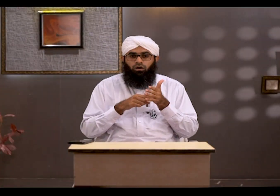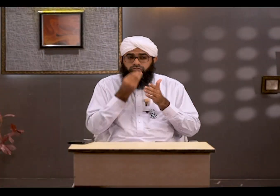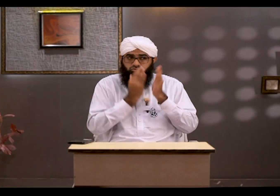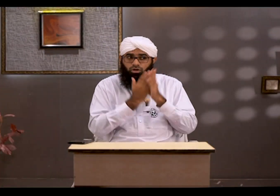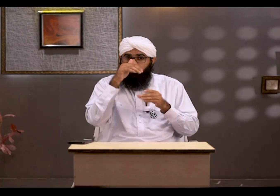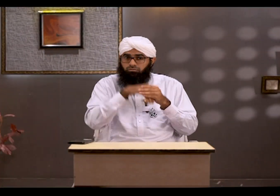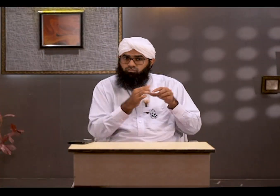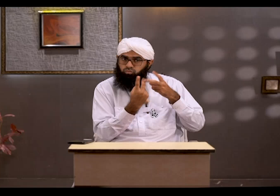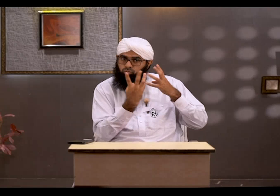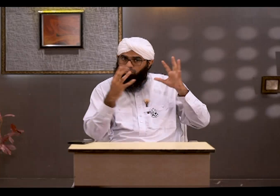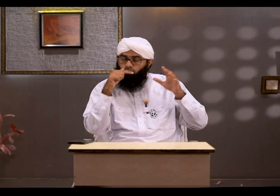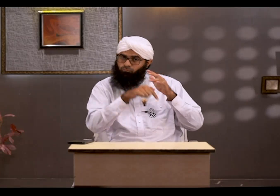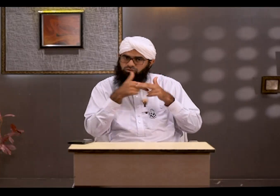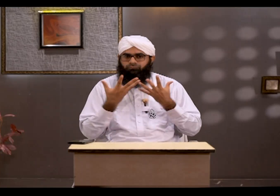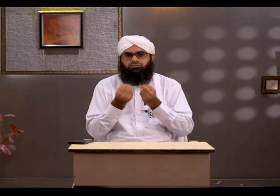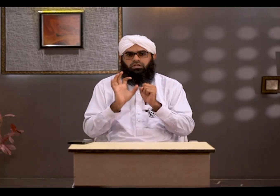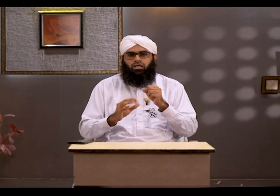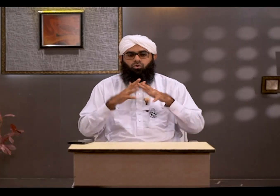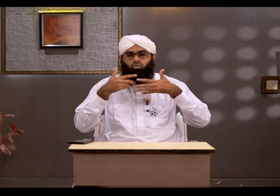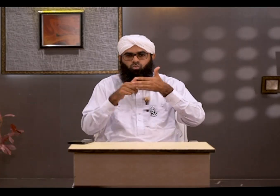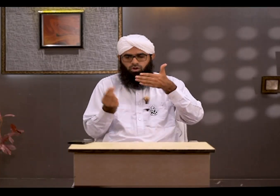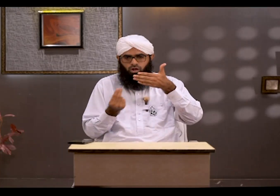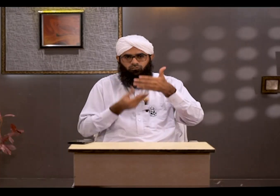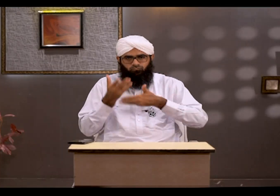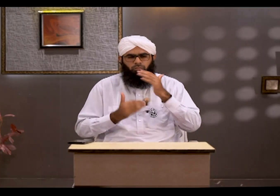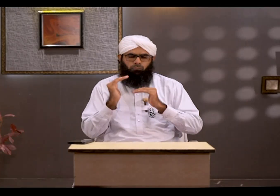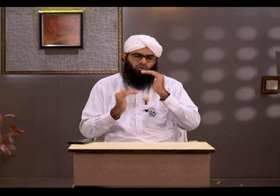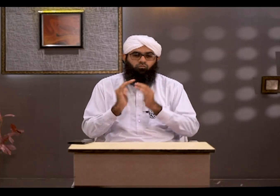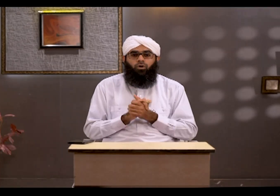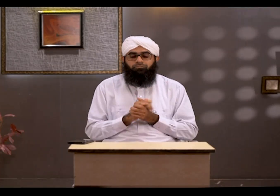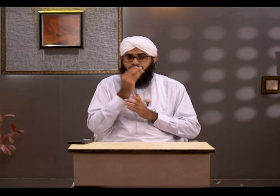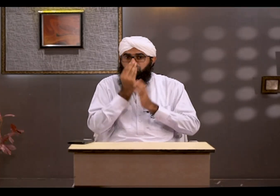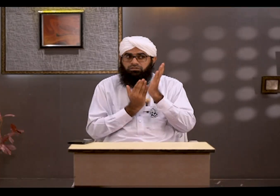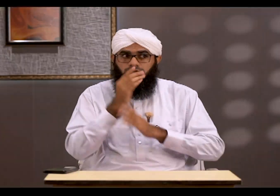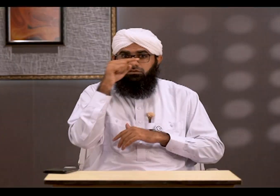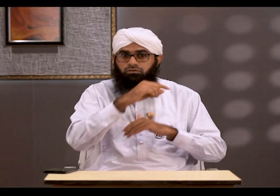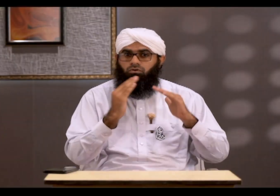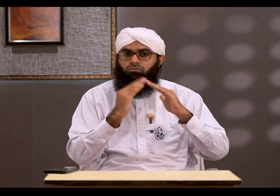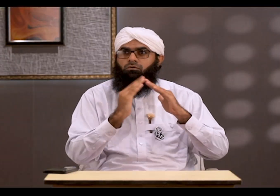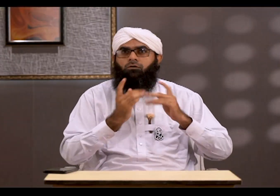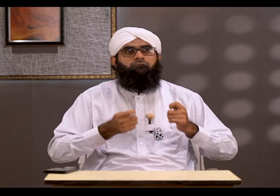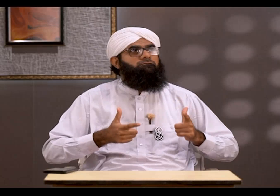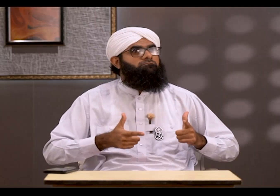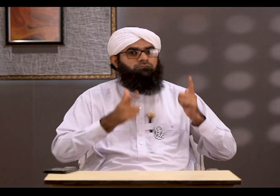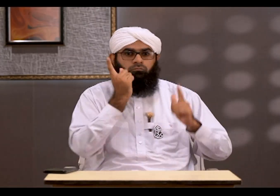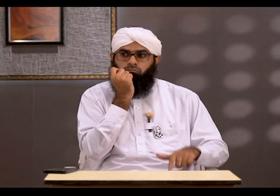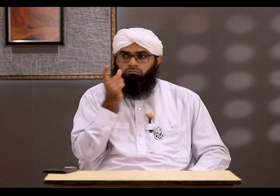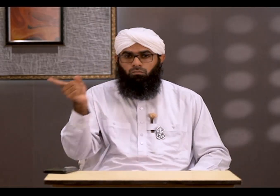کیا گیا ہے۔ تفسیر صراط الجنان میں ہے، جس کا مفہوم کچھ یوں ہے، جنتیوں کے محلات میں جنتی مردوں کے لیے ایسی پاک